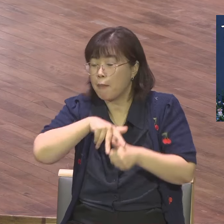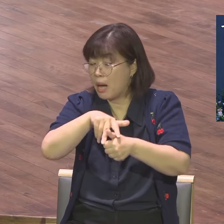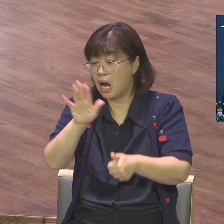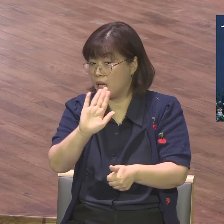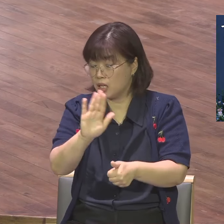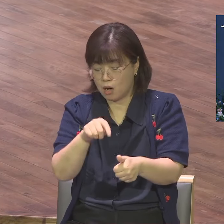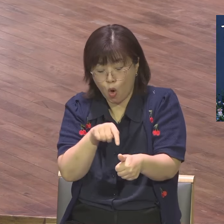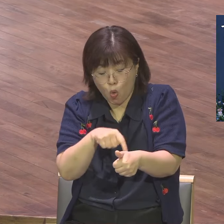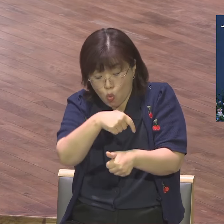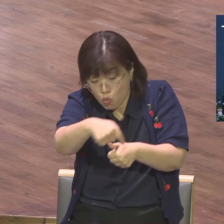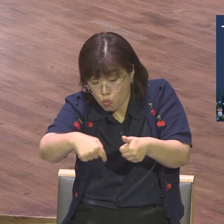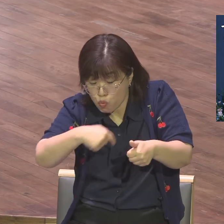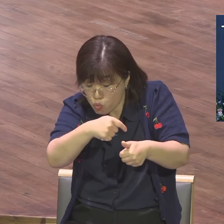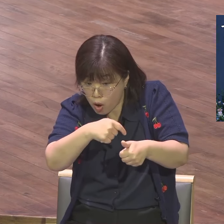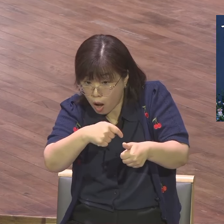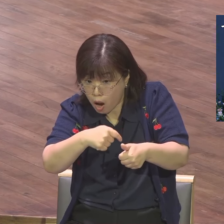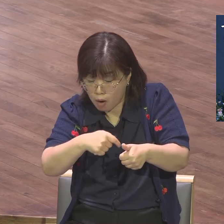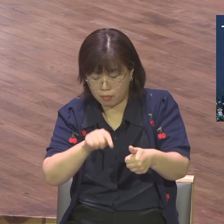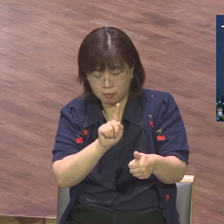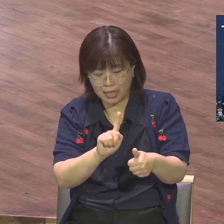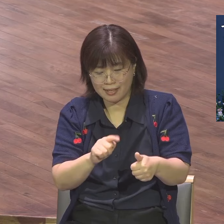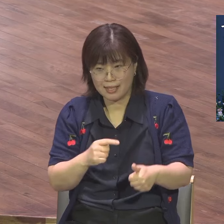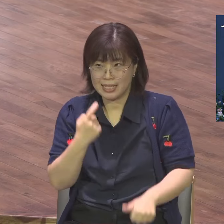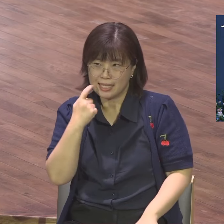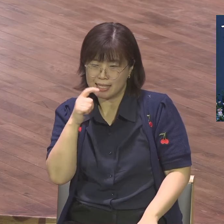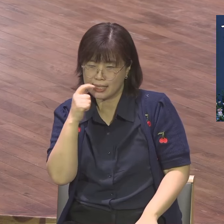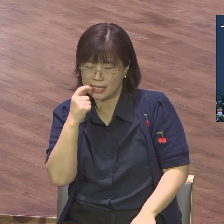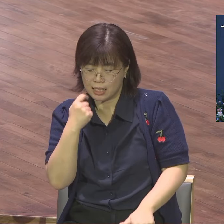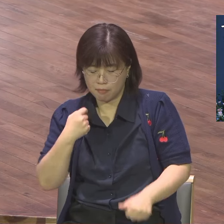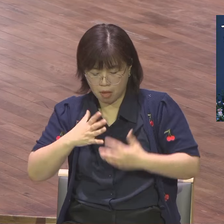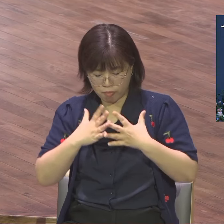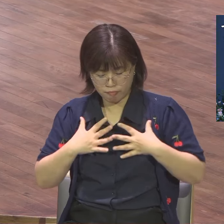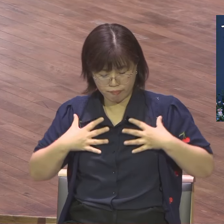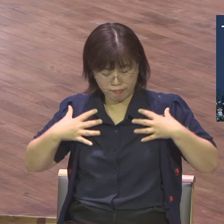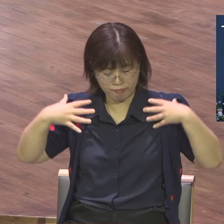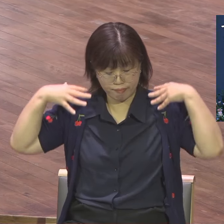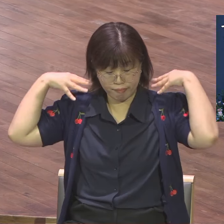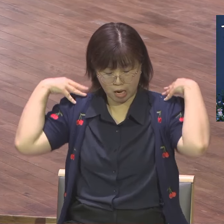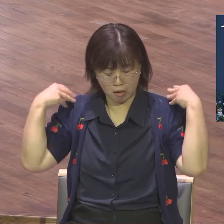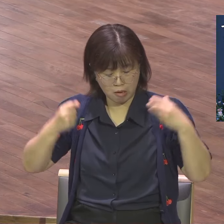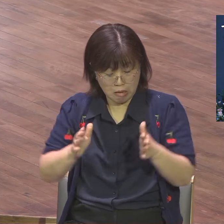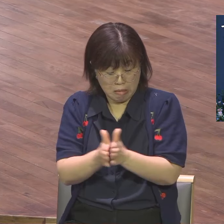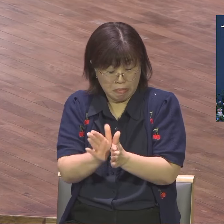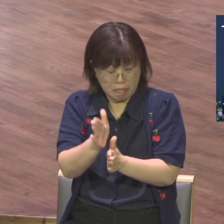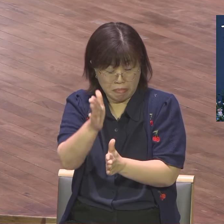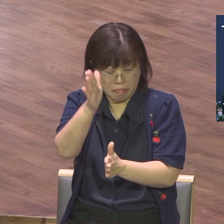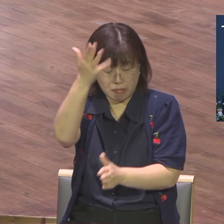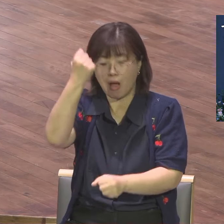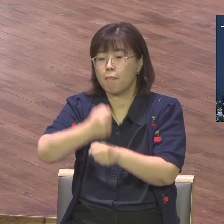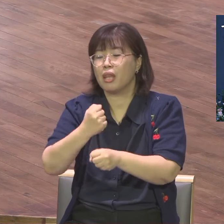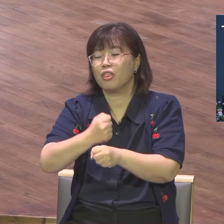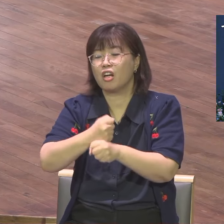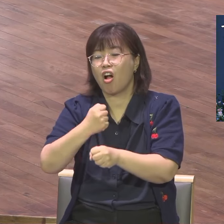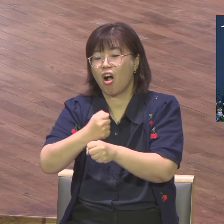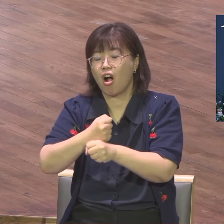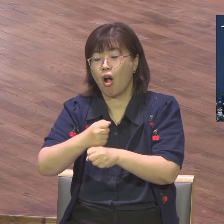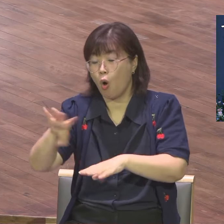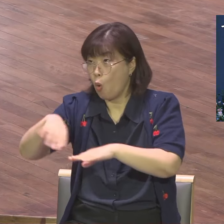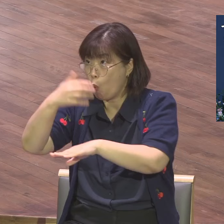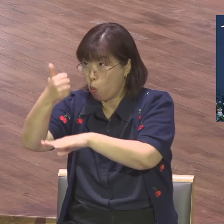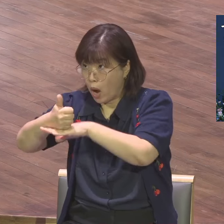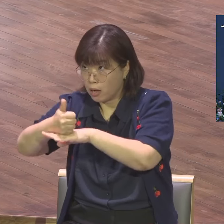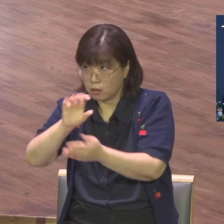그 생긴 것이 그 위엄과 아름다움 말로 다 표현을 못했대요. 왕의 주마는